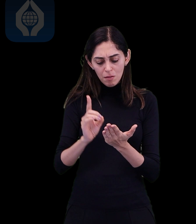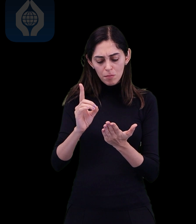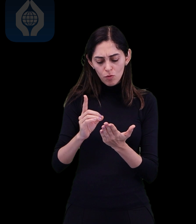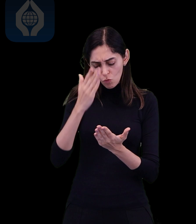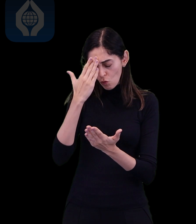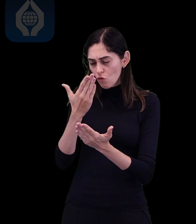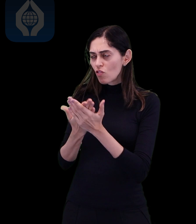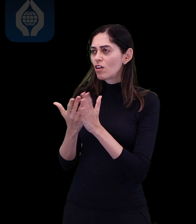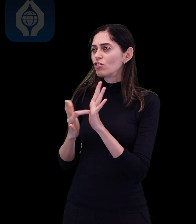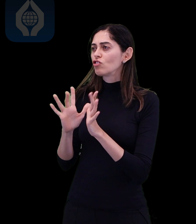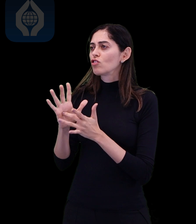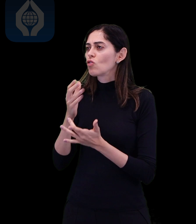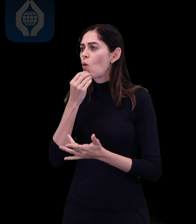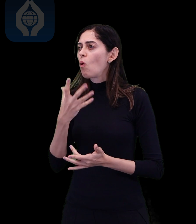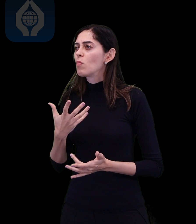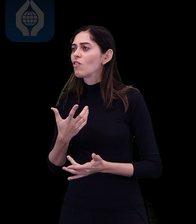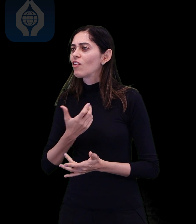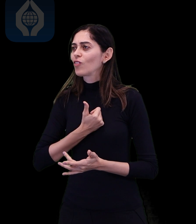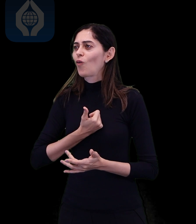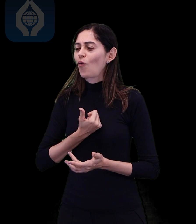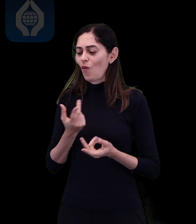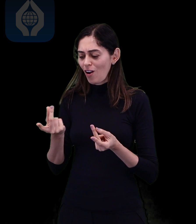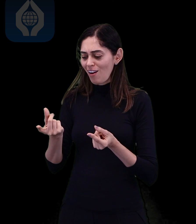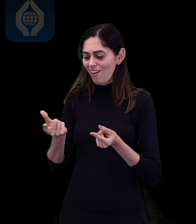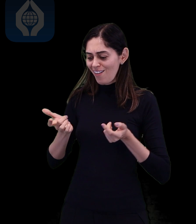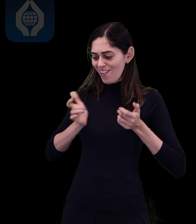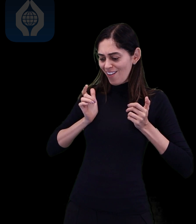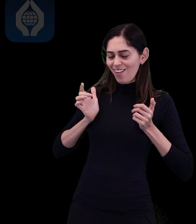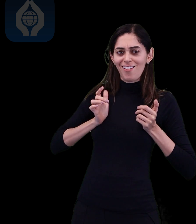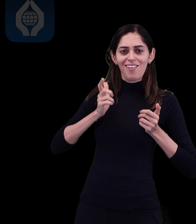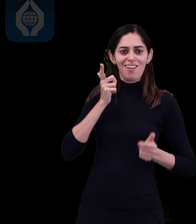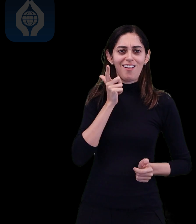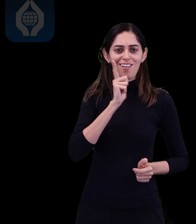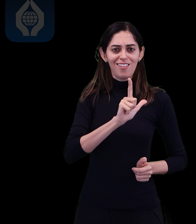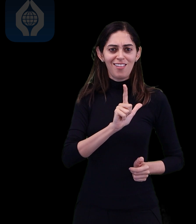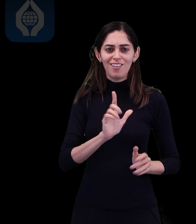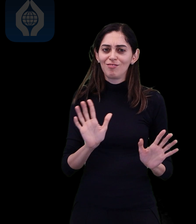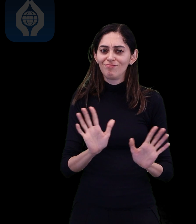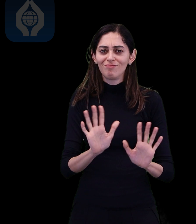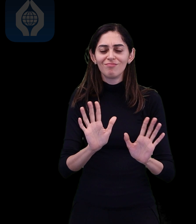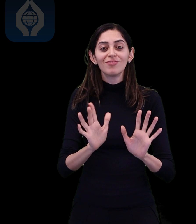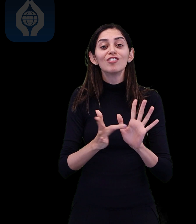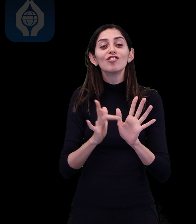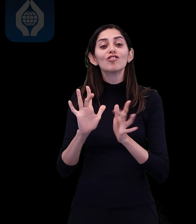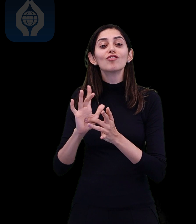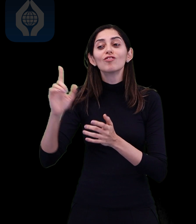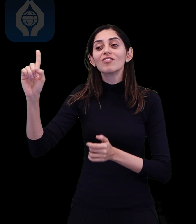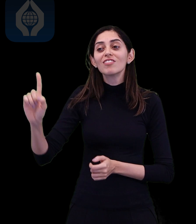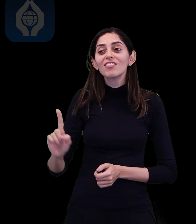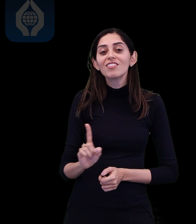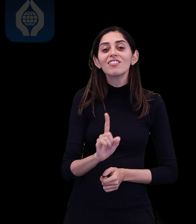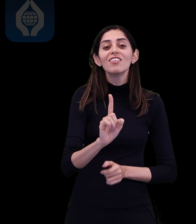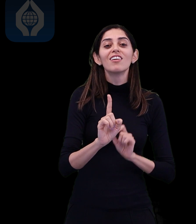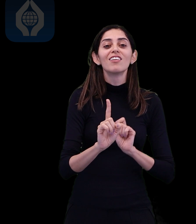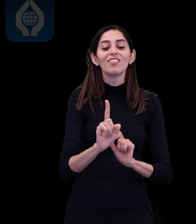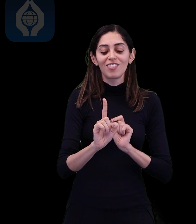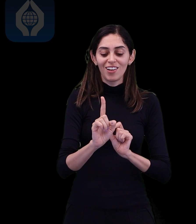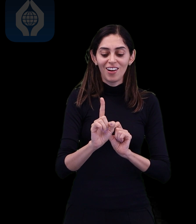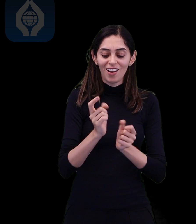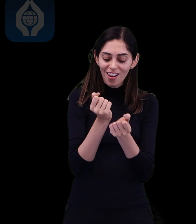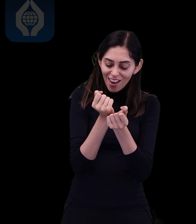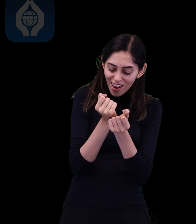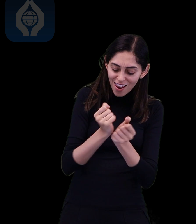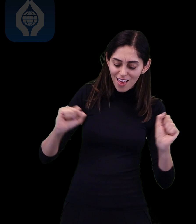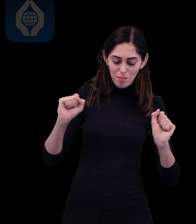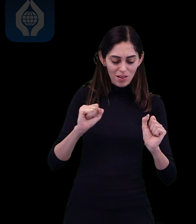como Salvador não vai nos garantir melhores condições. Esse é o verdadeiro motivo por que Jesus veio. Deus